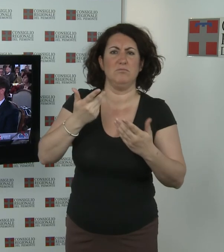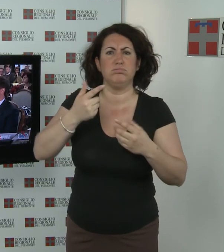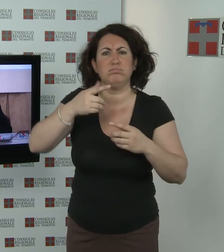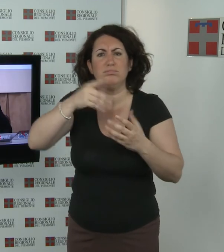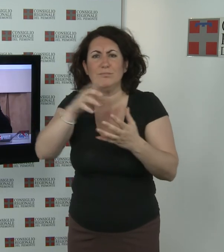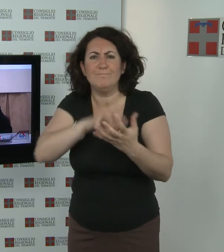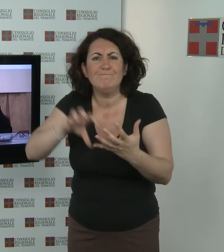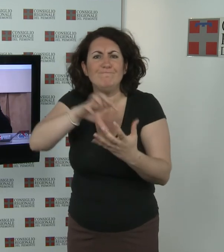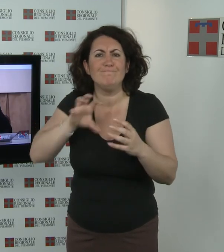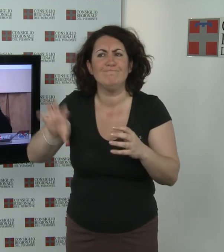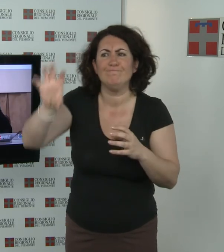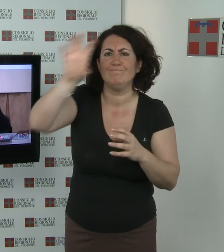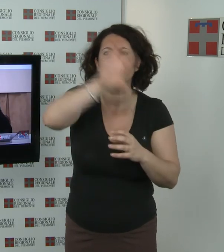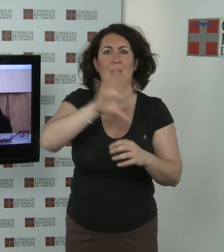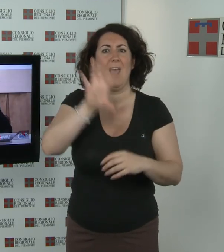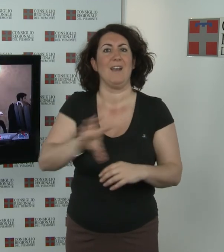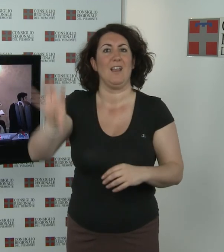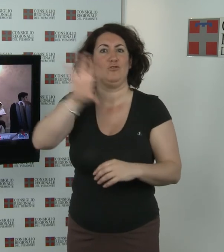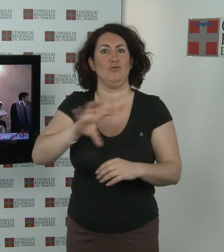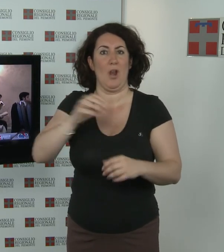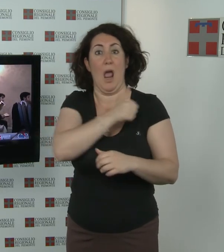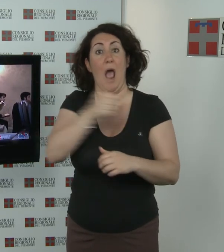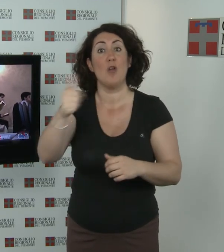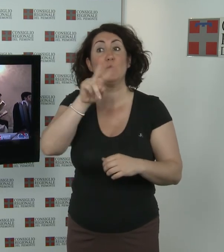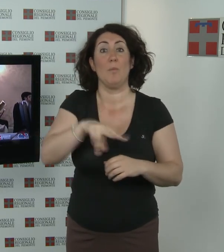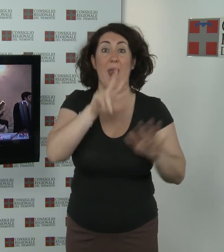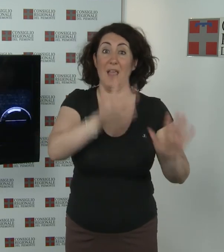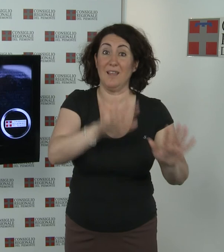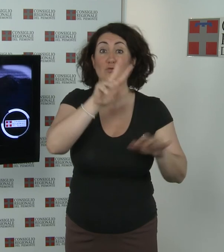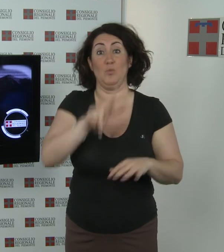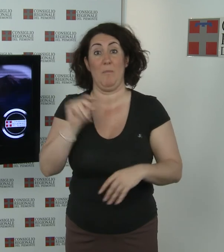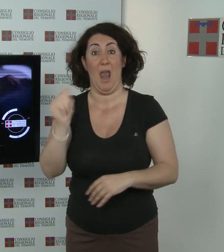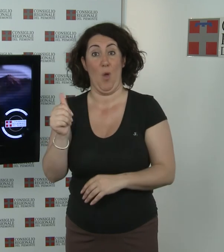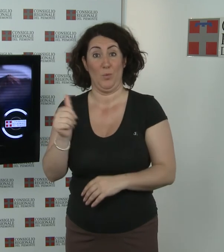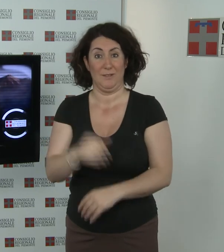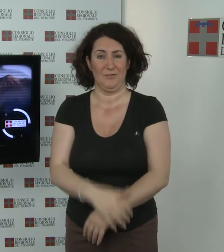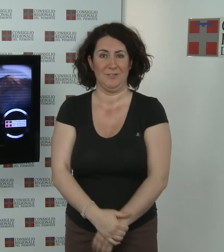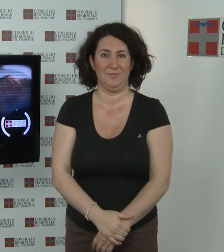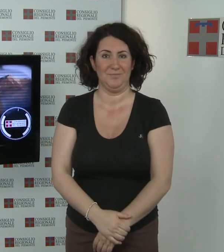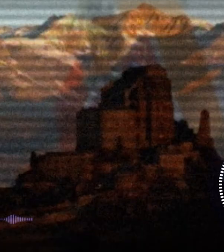europee, nazionali e regionali, riferite agli anni 2010-2011. We'll be right back.